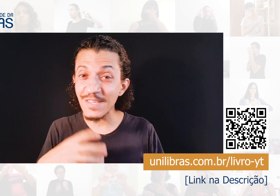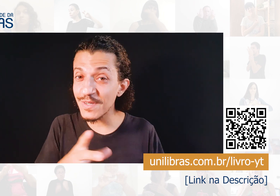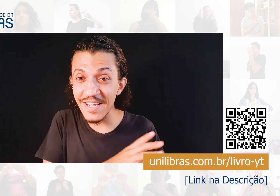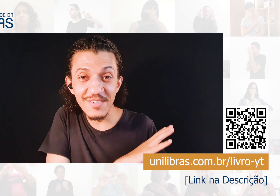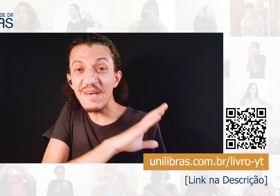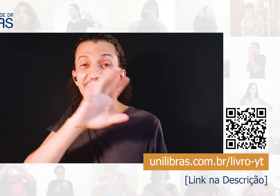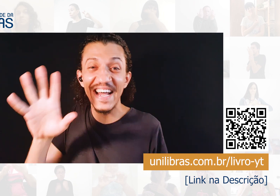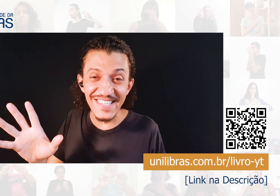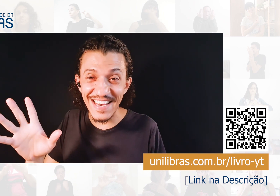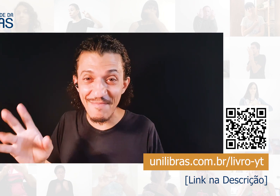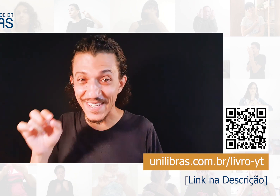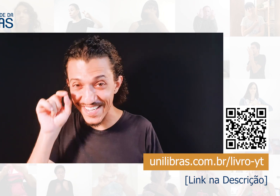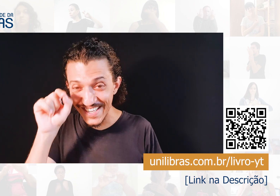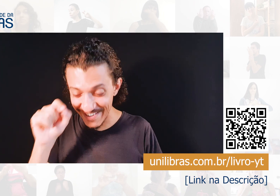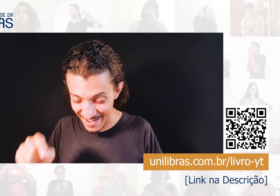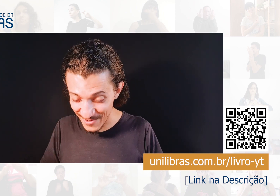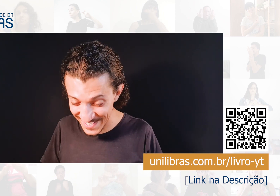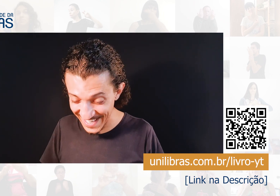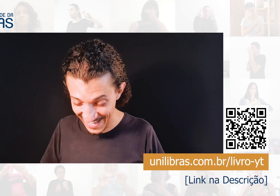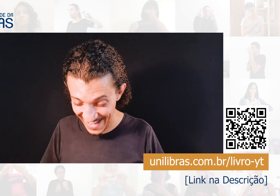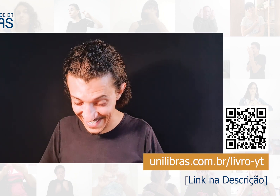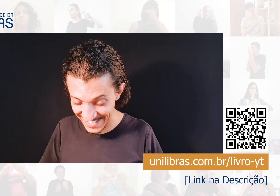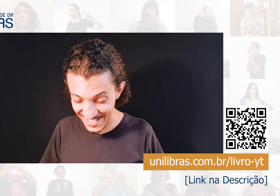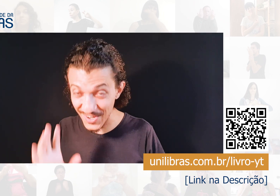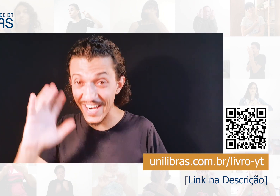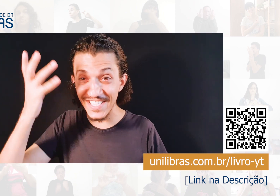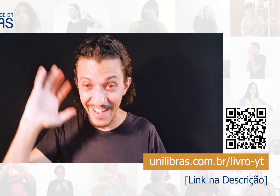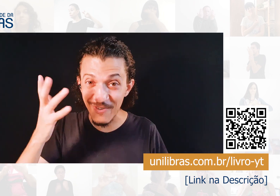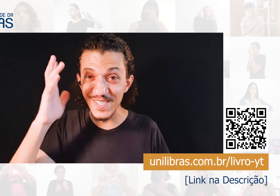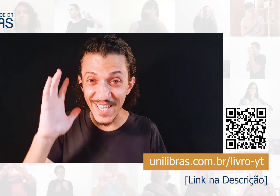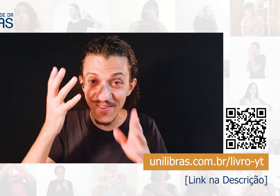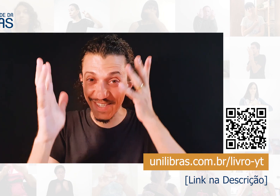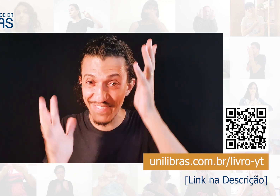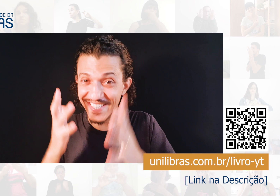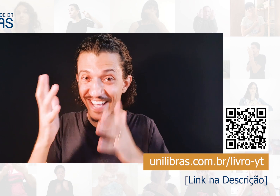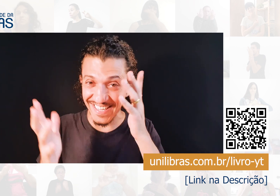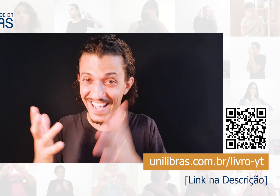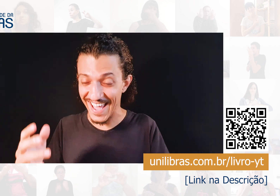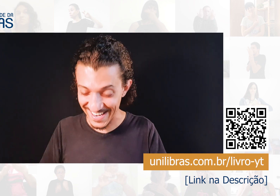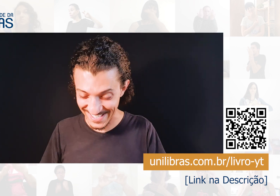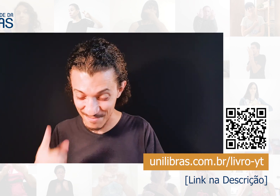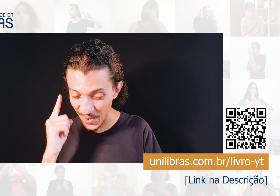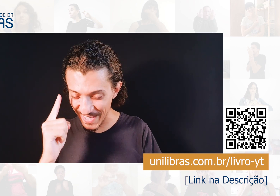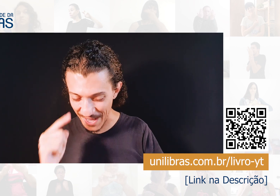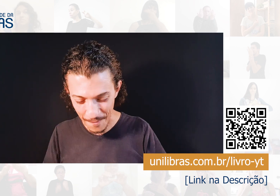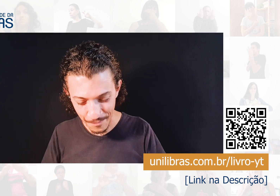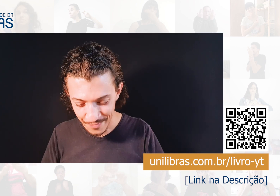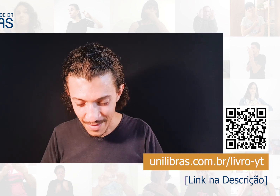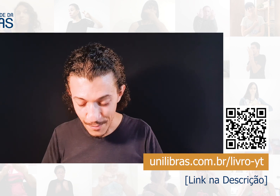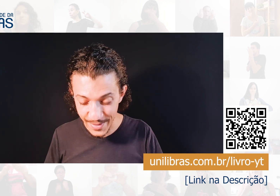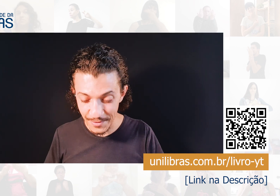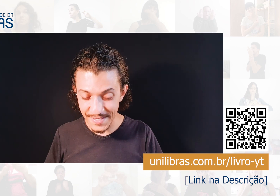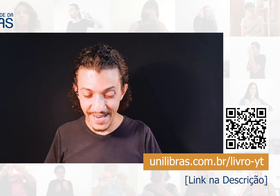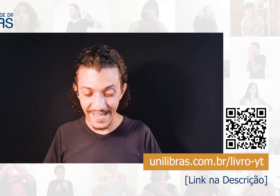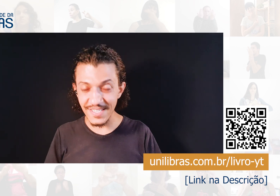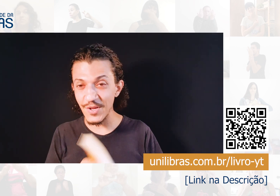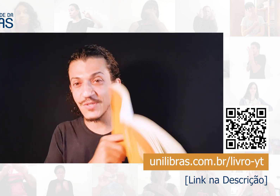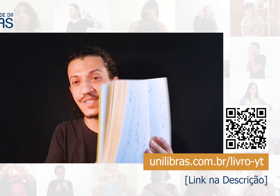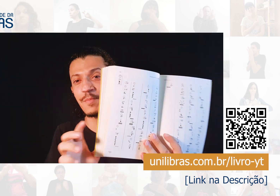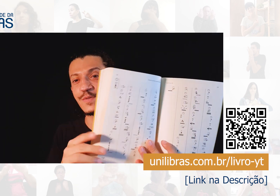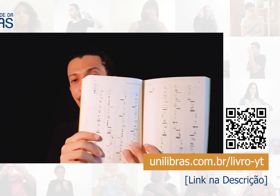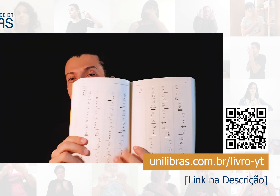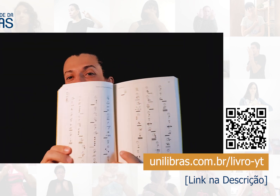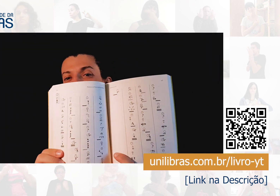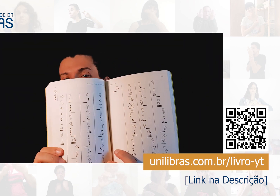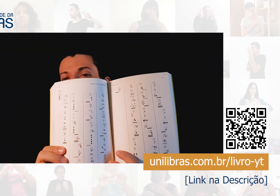E, mesmo que você não saiba nada de Libras, você vai conseguir ler essas histórias e vai conseguir, inclusive, sinalizar elas. Por quê? Porque os sinais que